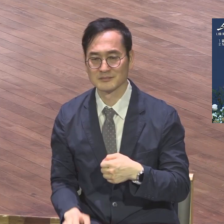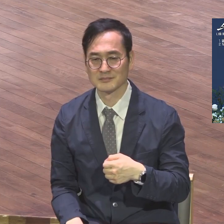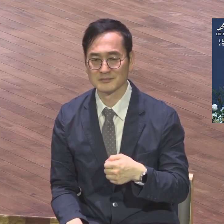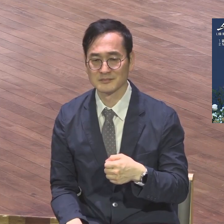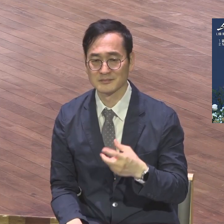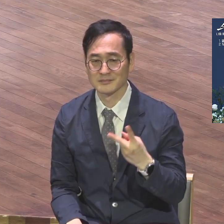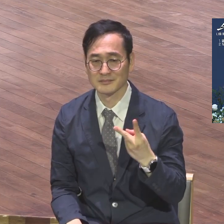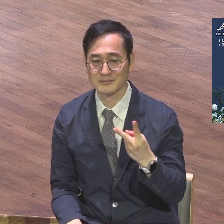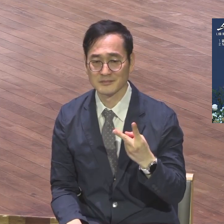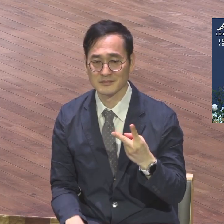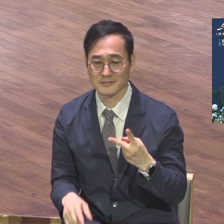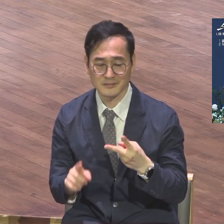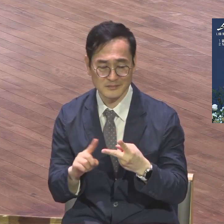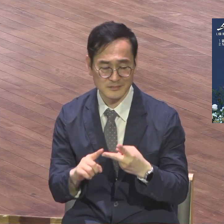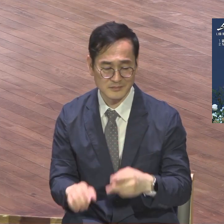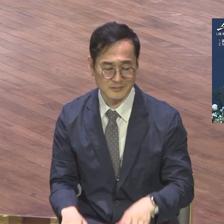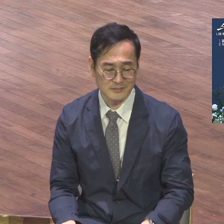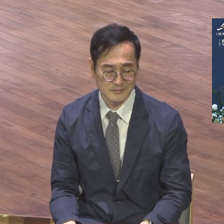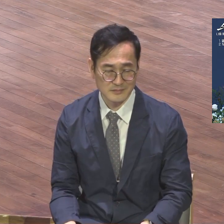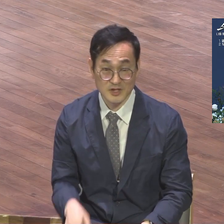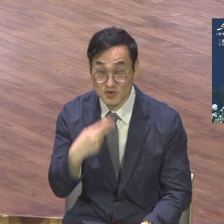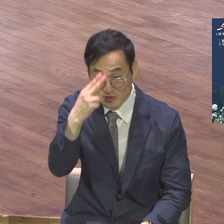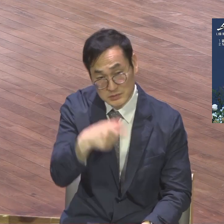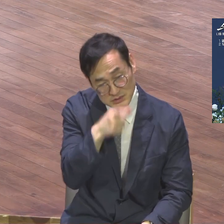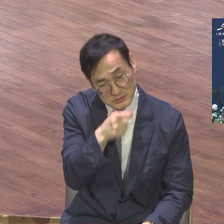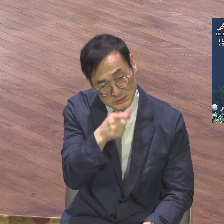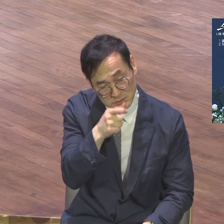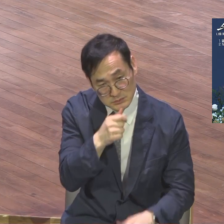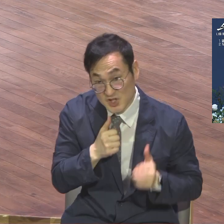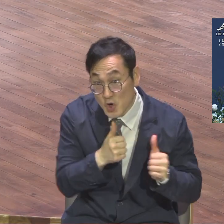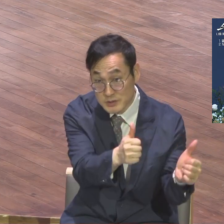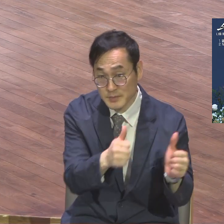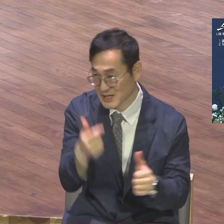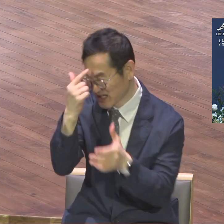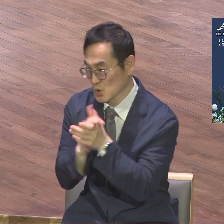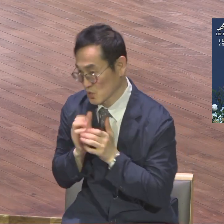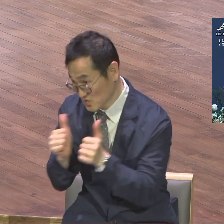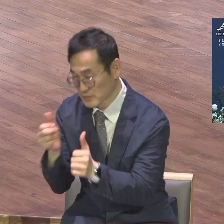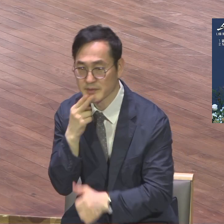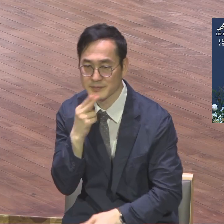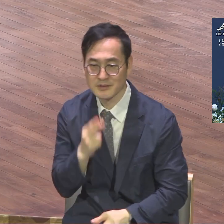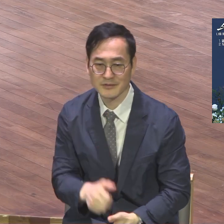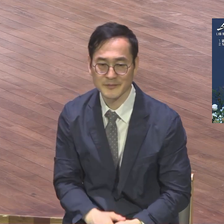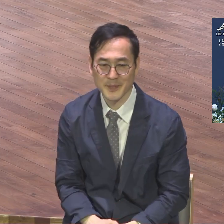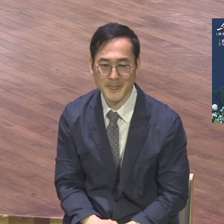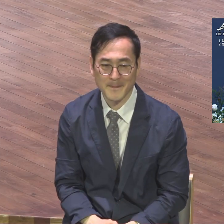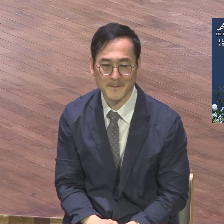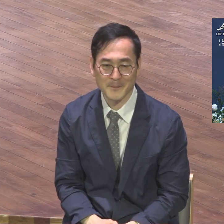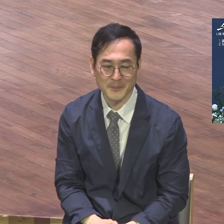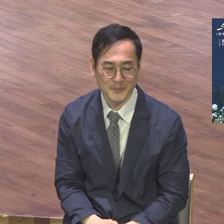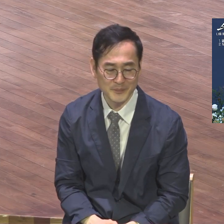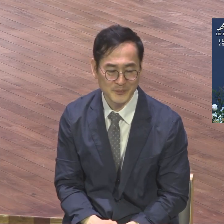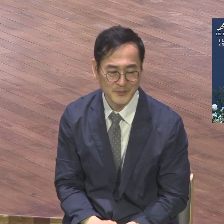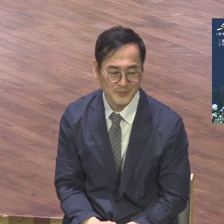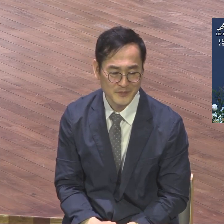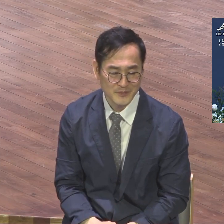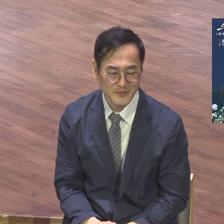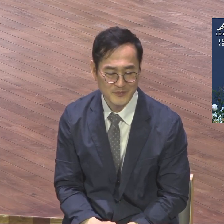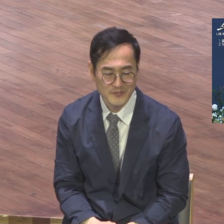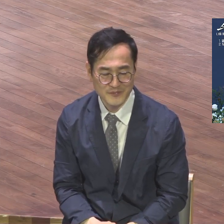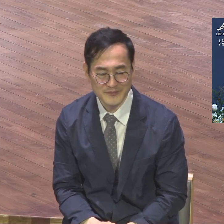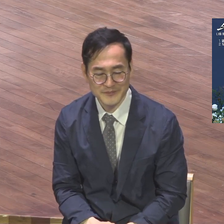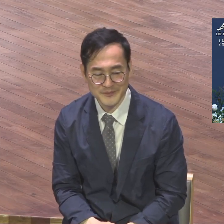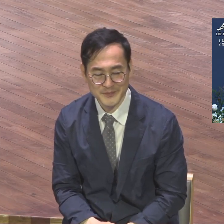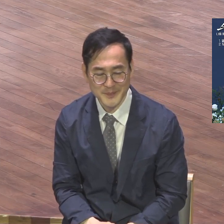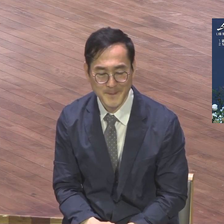열받은 술을 퍼마셔도 기도는 안 한다고. 막 이 몇 명 저 몇 명